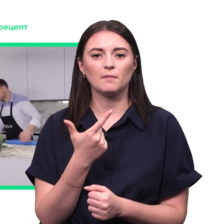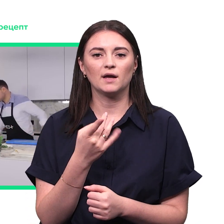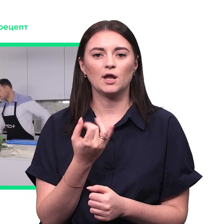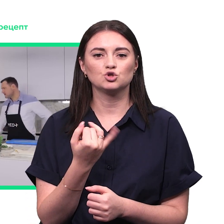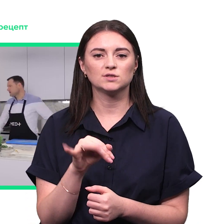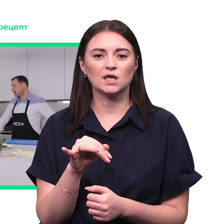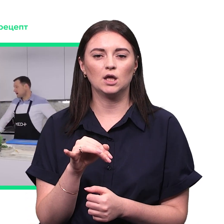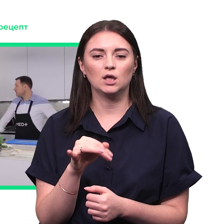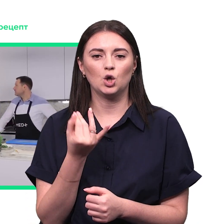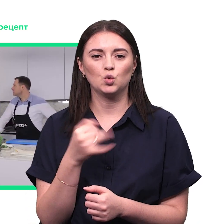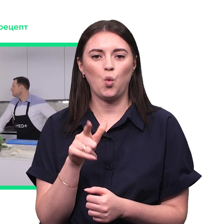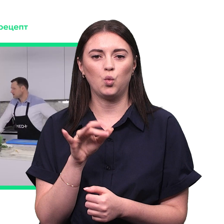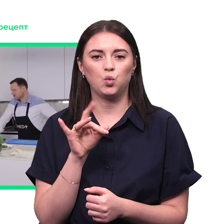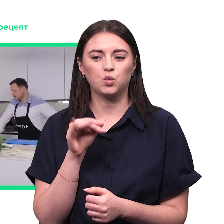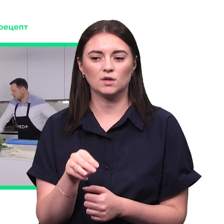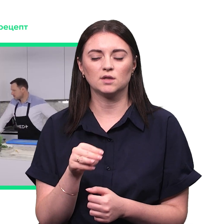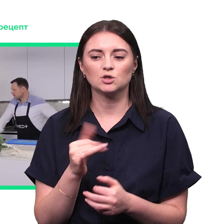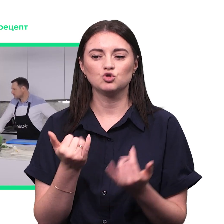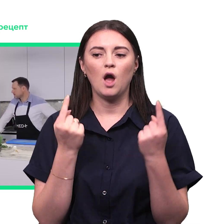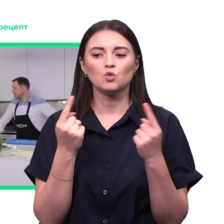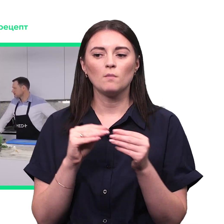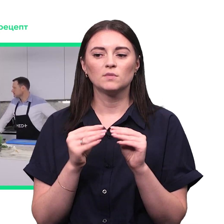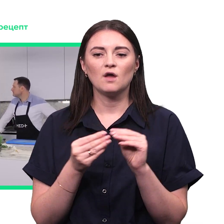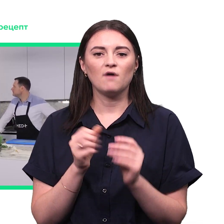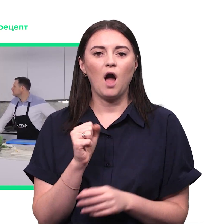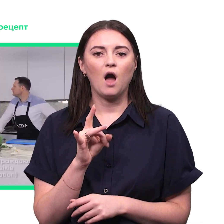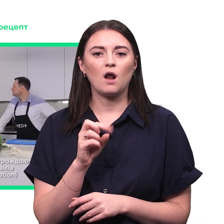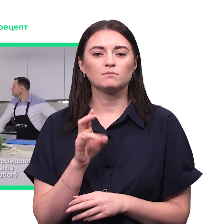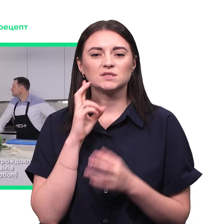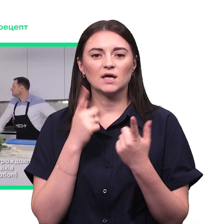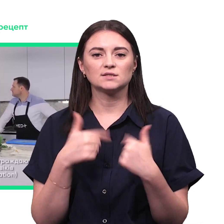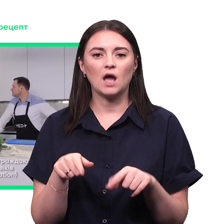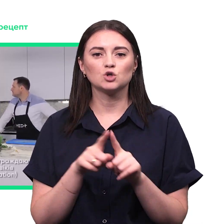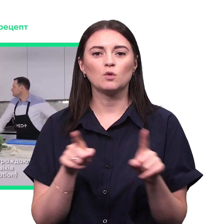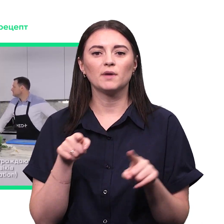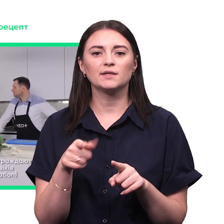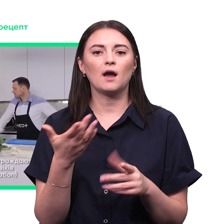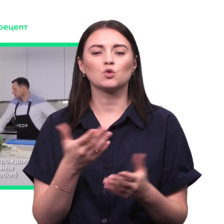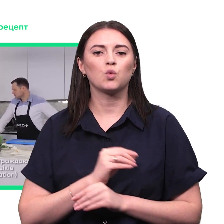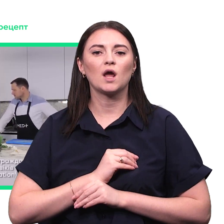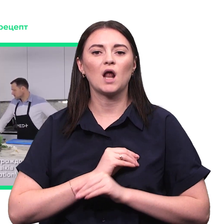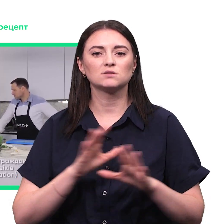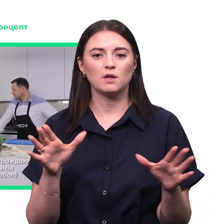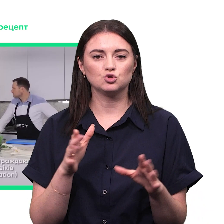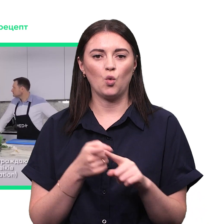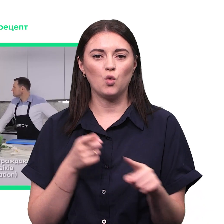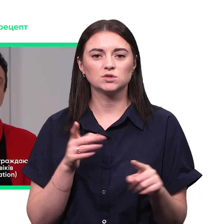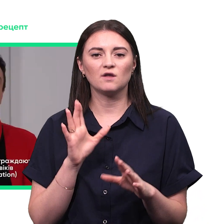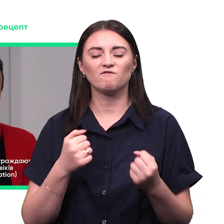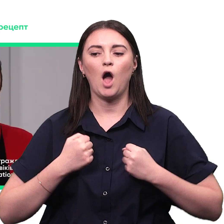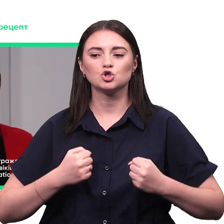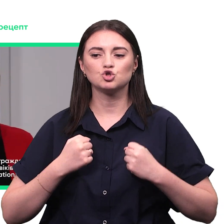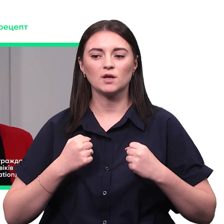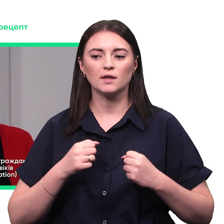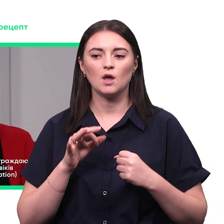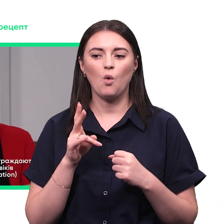Так. Сейчас огромная проблема в арабских странах, особенно тех, которые разбогатели остро, в ожирении.